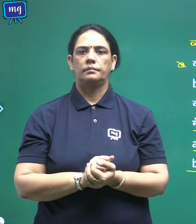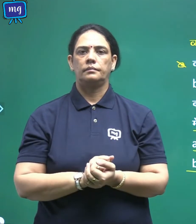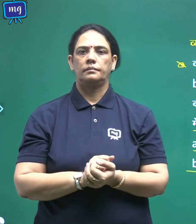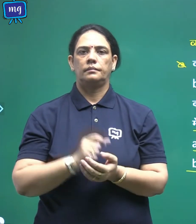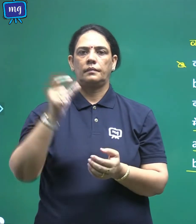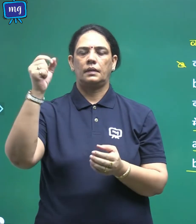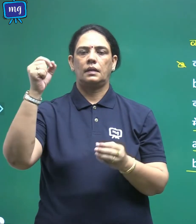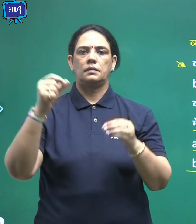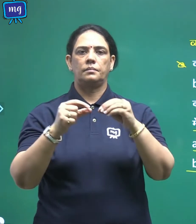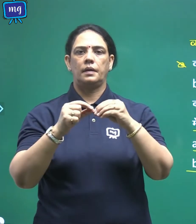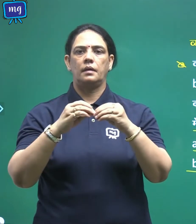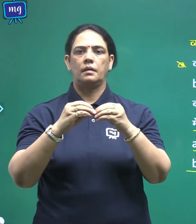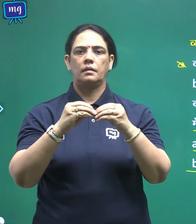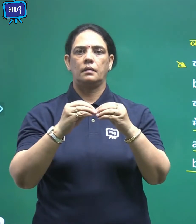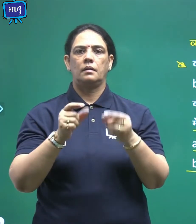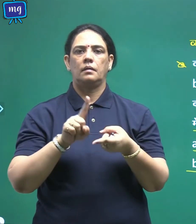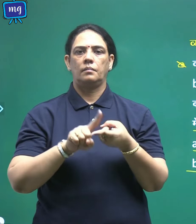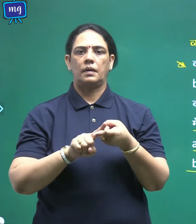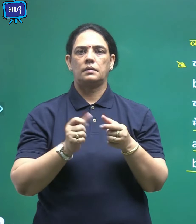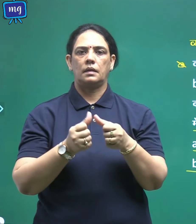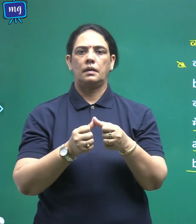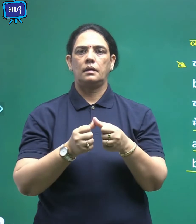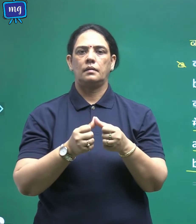10 बी प्लस ए।